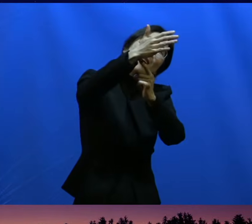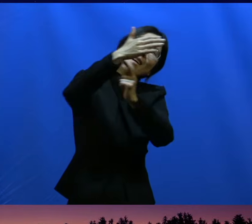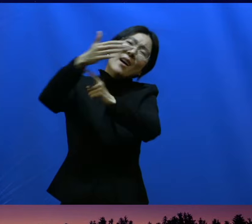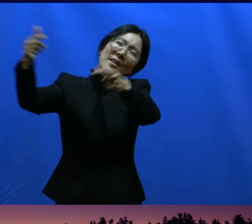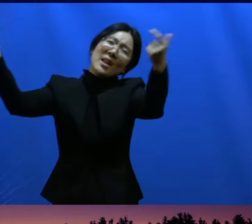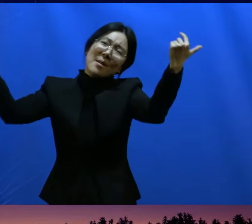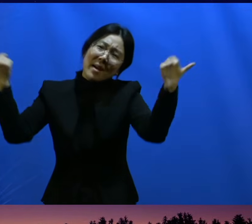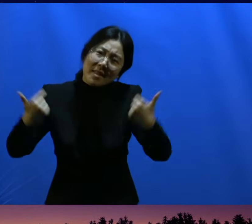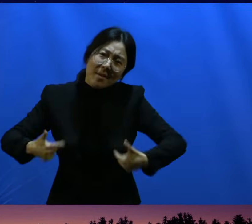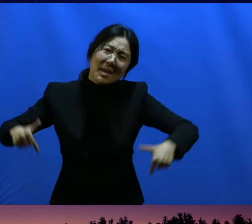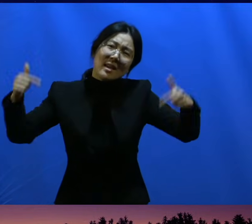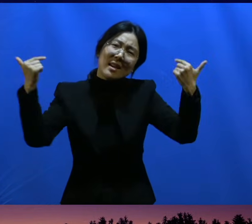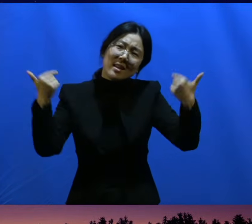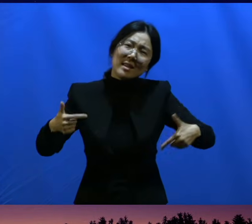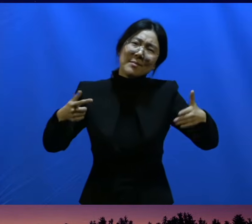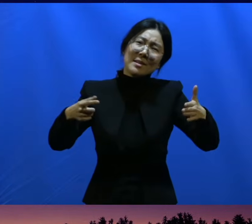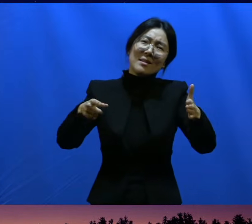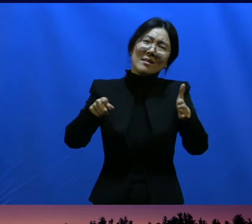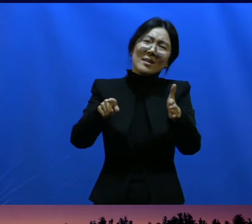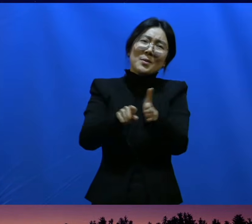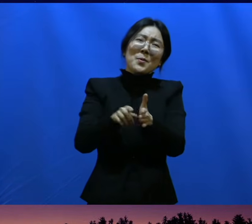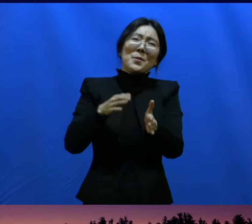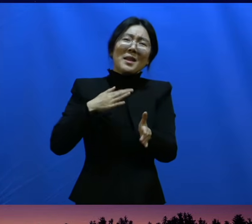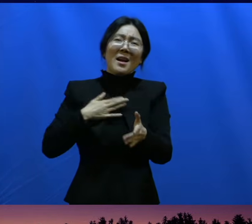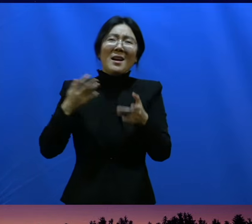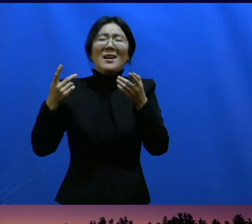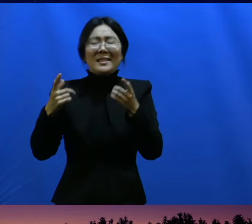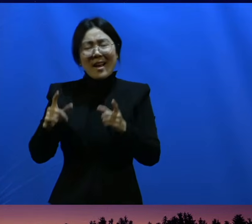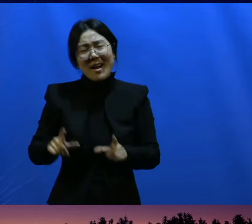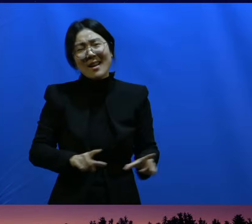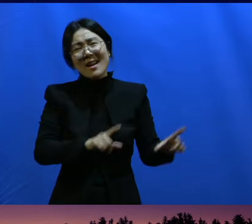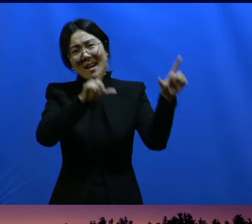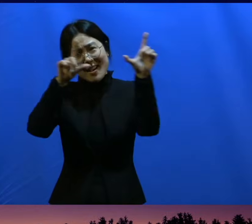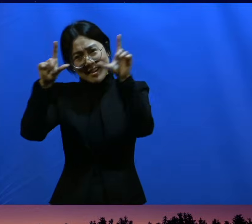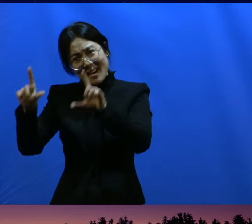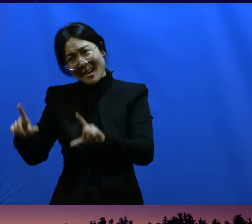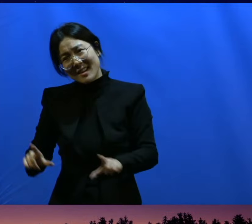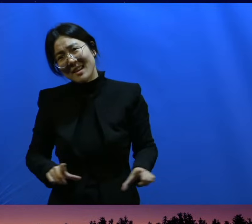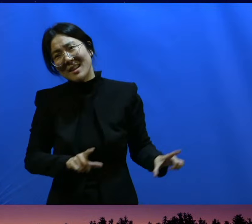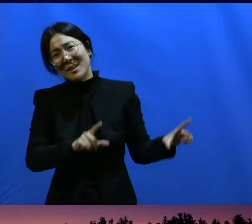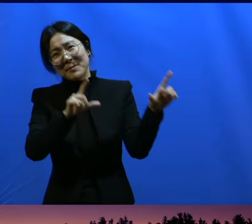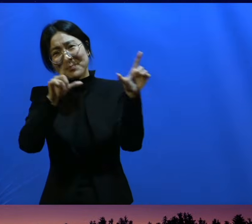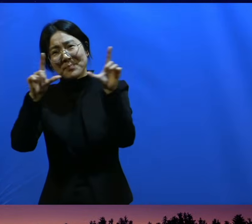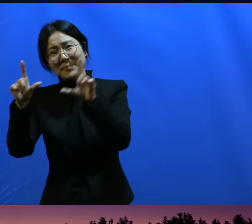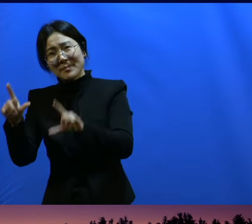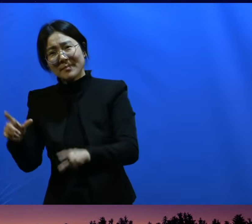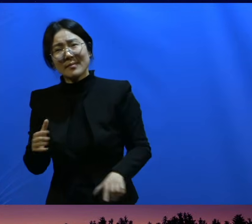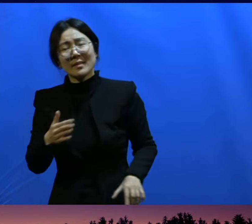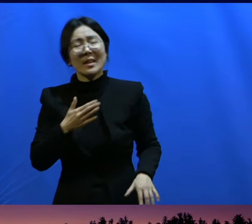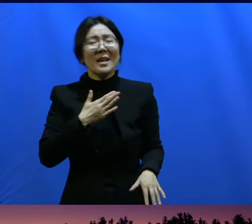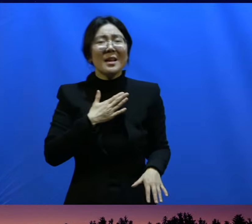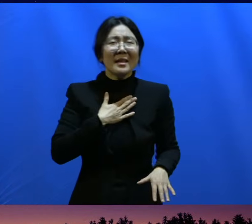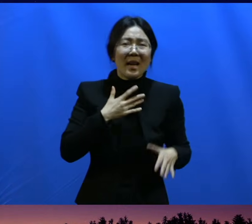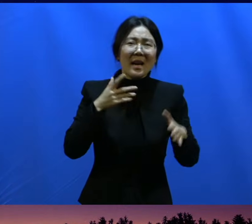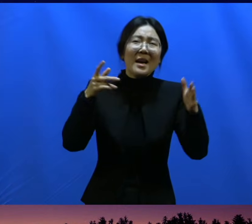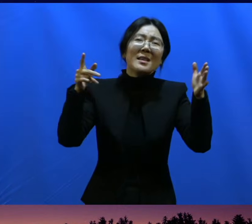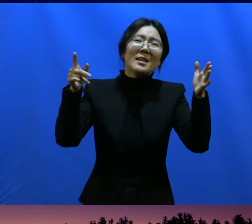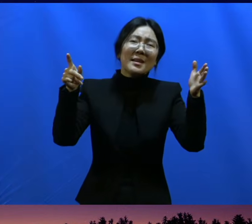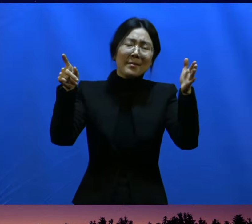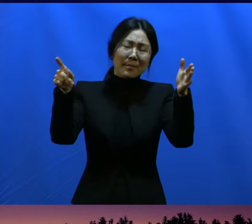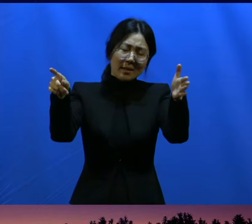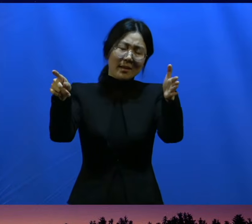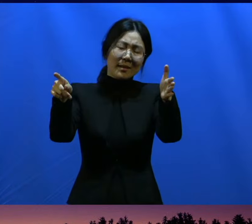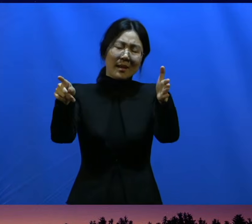승리하리라. 날마다 믿음으로 나 살아가리. 나는 믿네. 주의